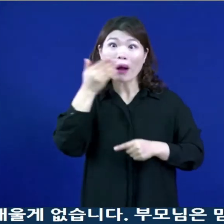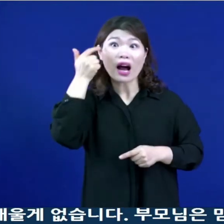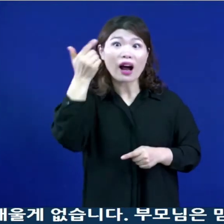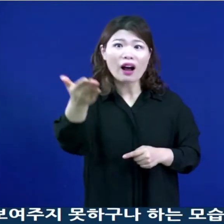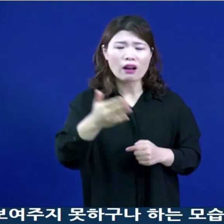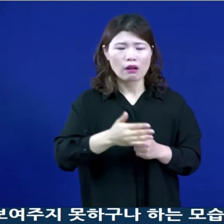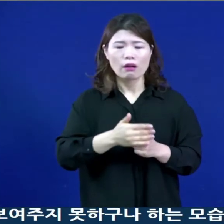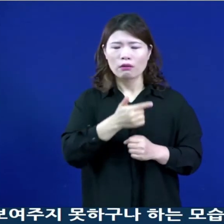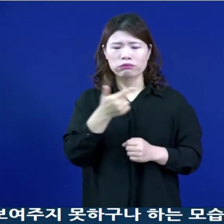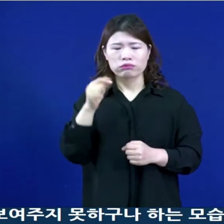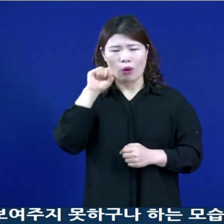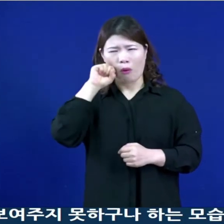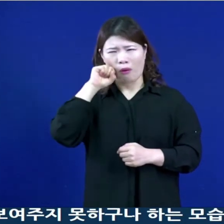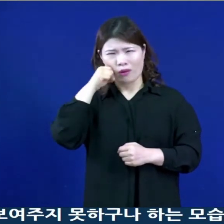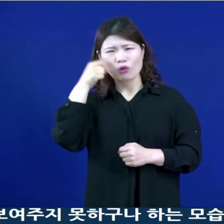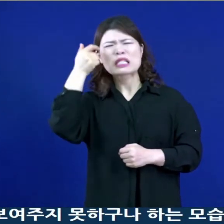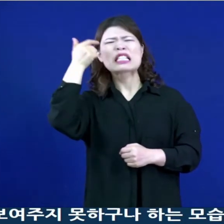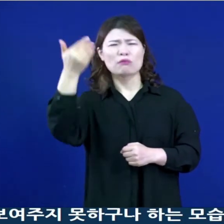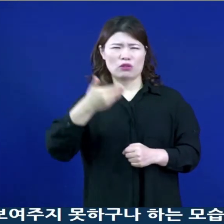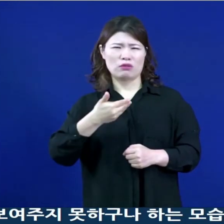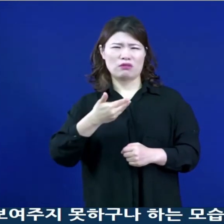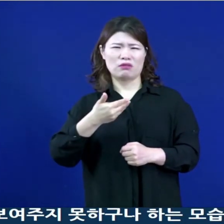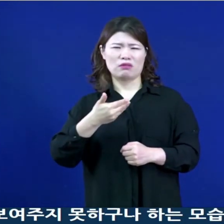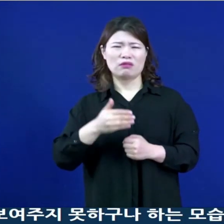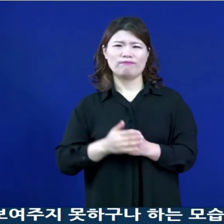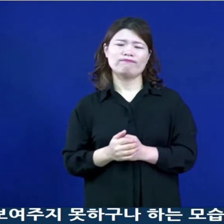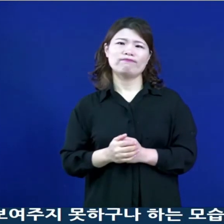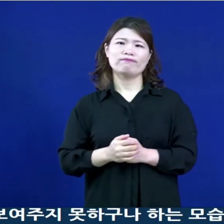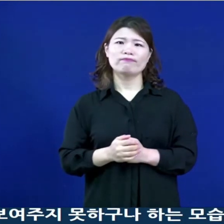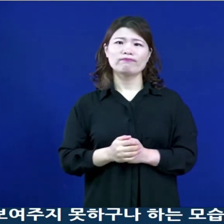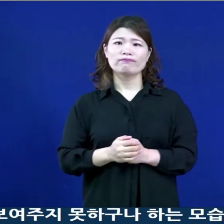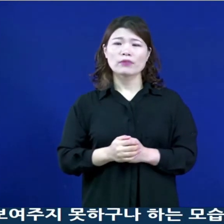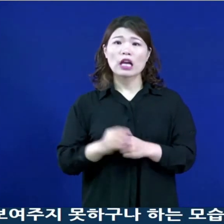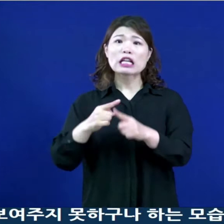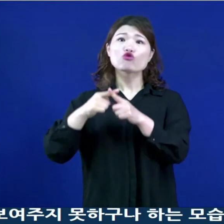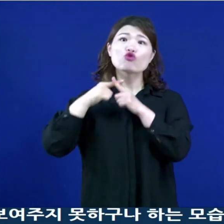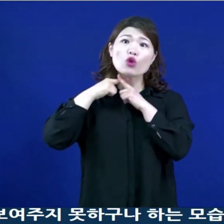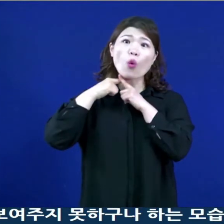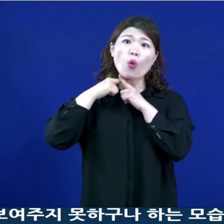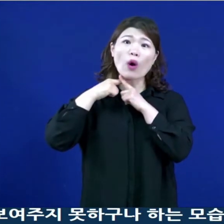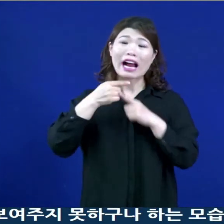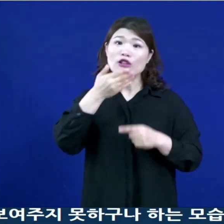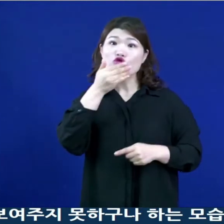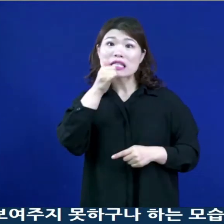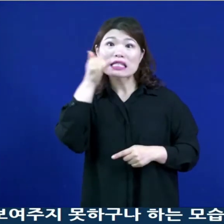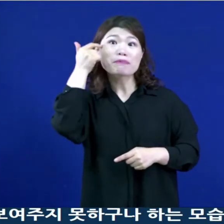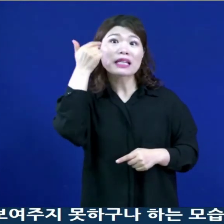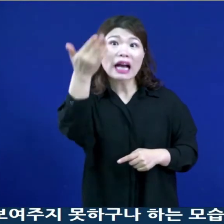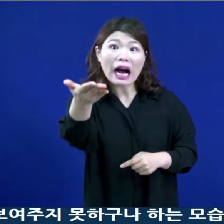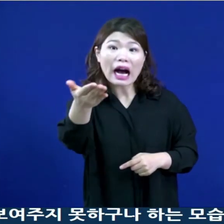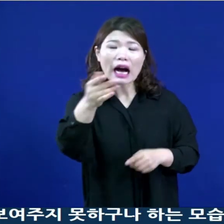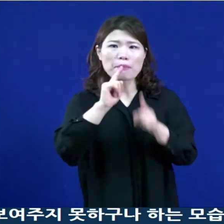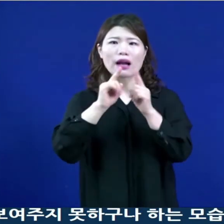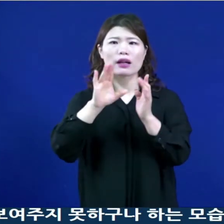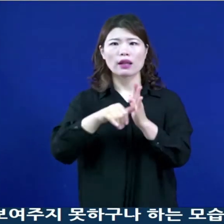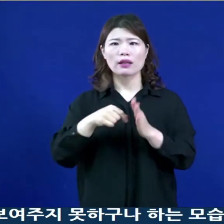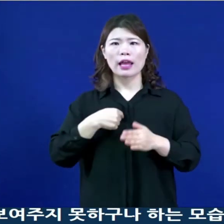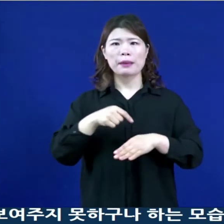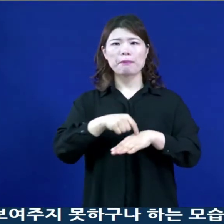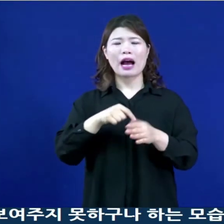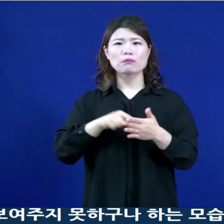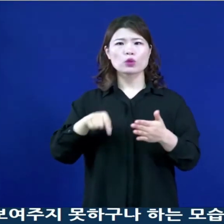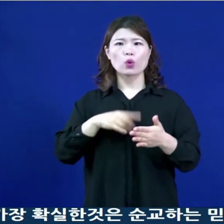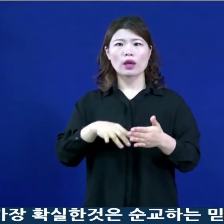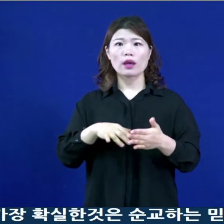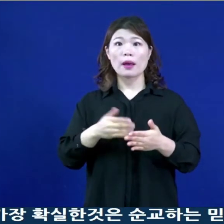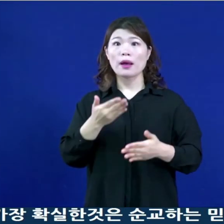어려운 질문입니다. 무거운 질문이죠. 순교하실 수 있겠습니까? 그런 분 중에 정말 마음으로 그럴 수 있겠습니다